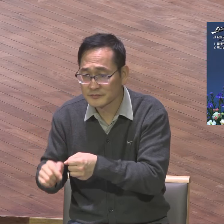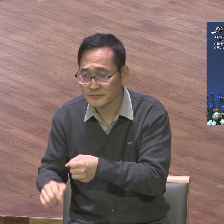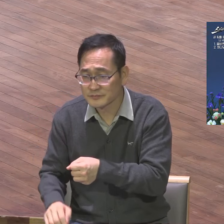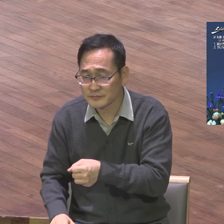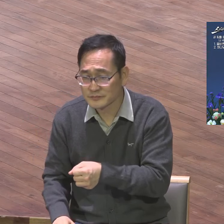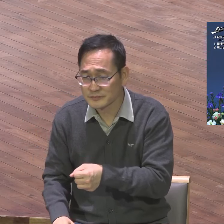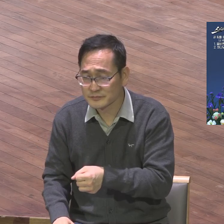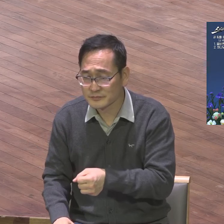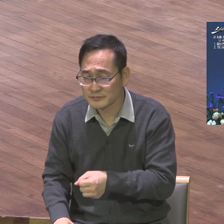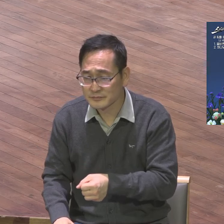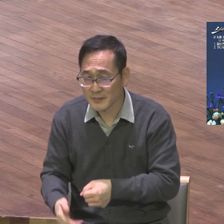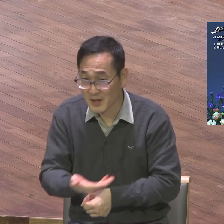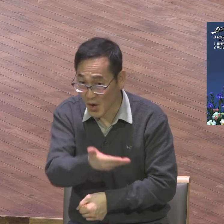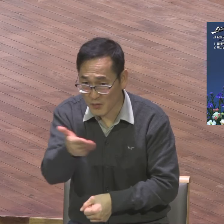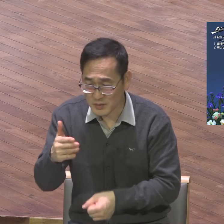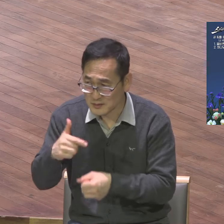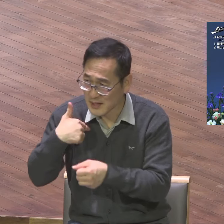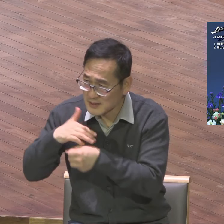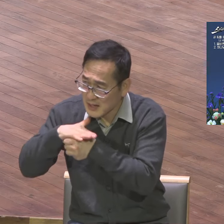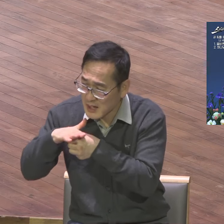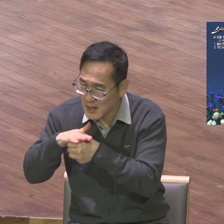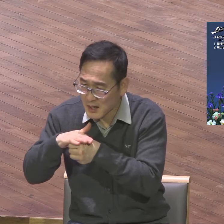발견되기 바랍니다.